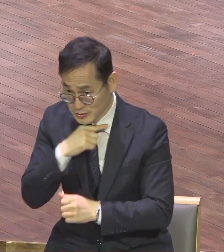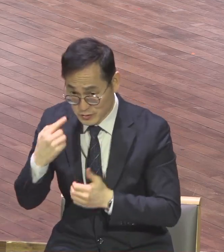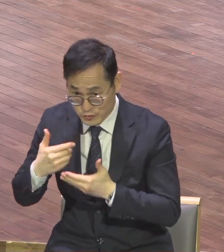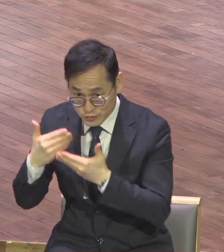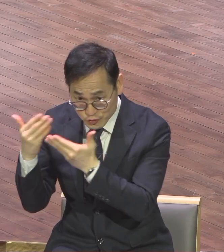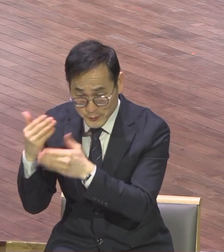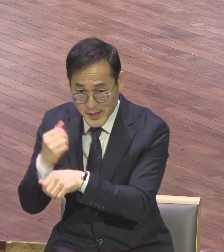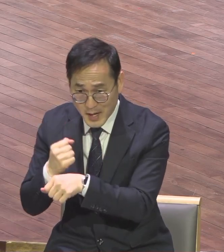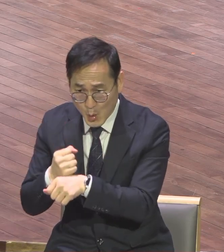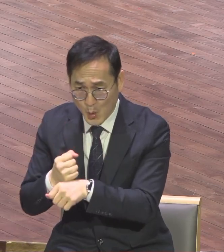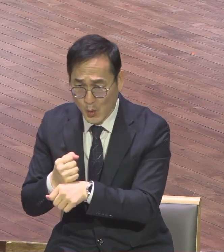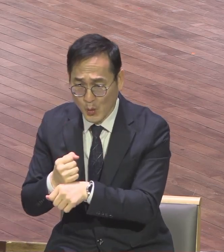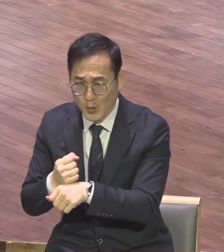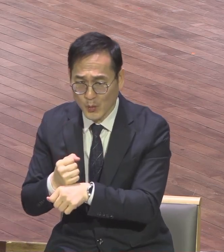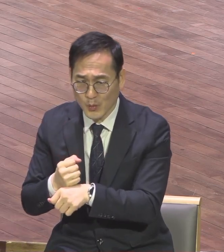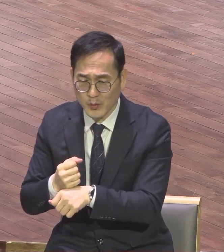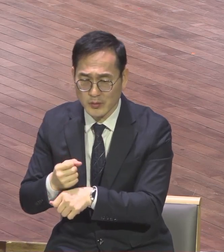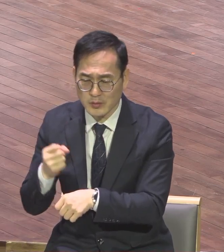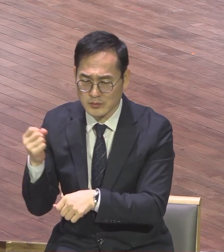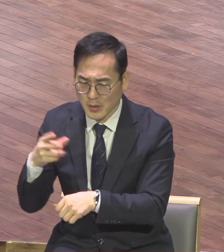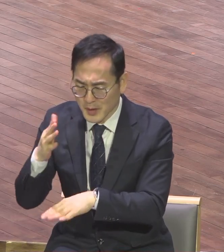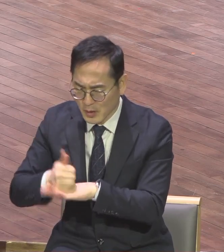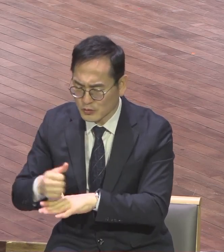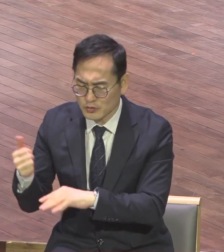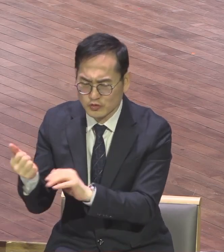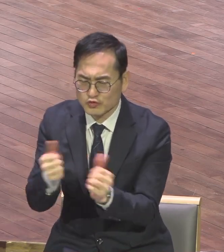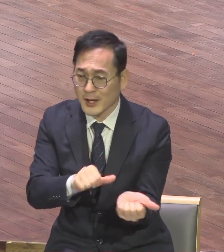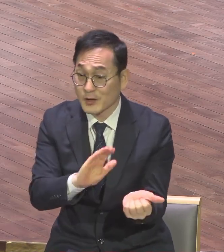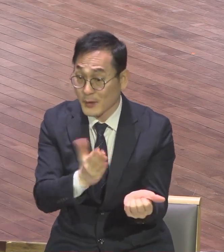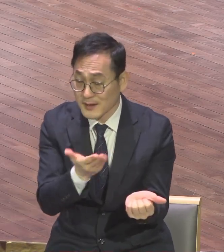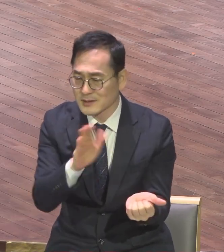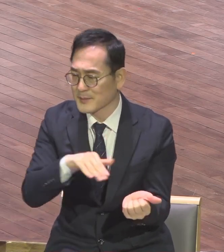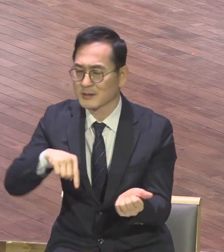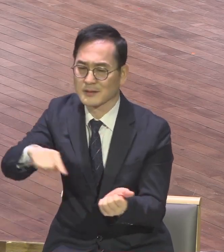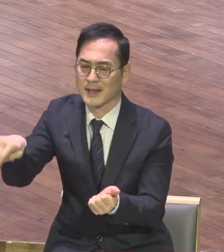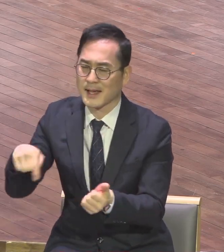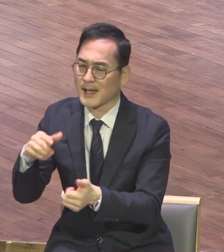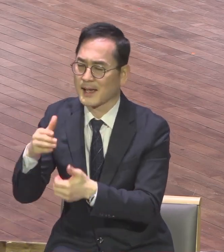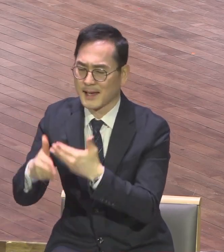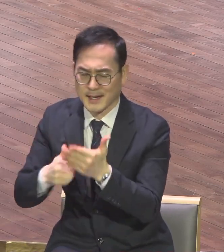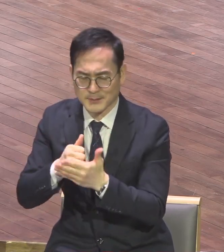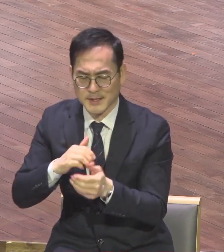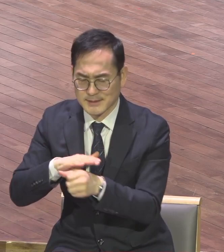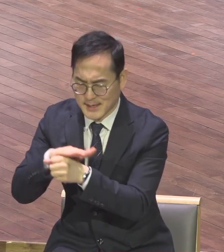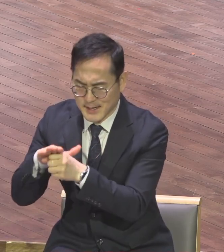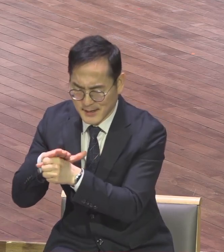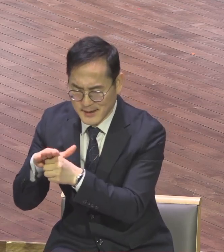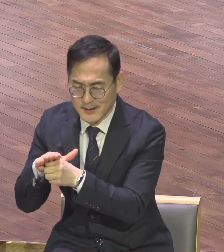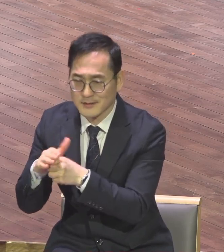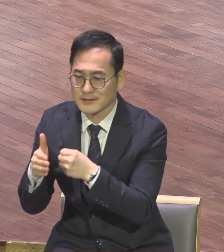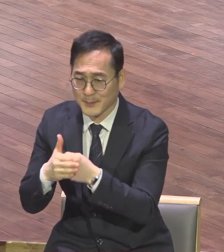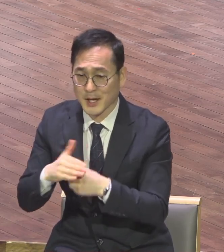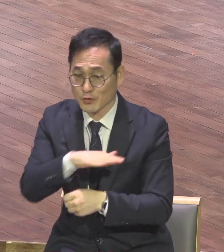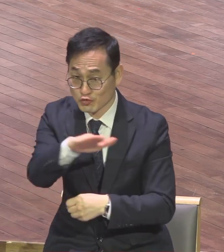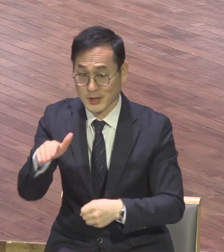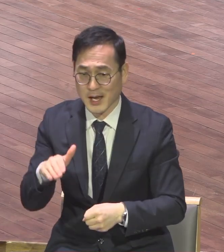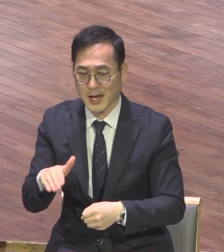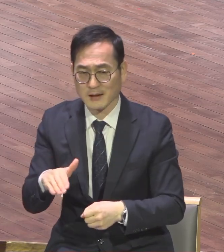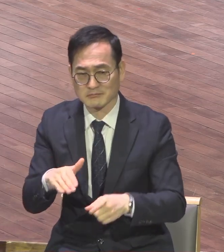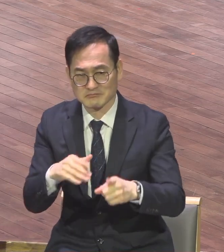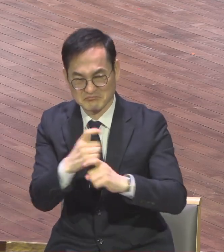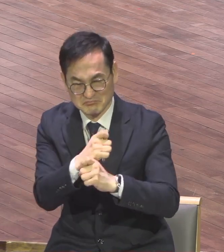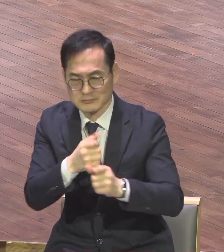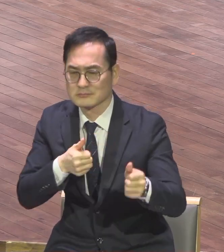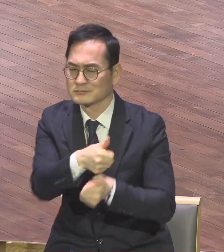도살당한 양같이 역임을 받았나이다 함과 같으니라. 그러나 이 모든 일에 우리를 사랑하신 이로 말미암아 우리가 넉넉히 이기느니라.